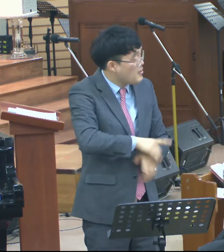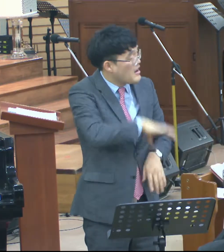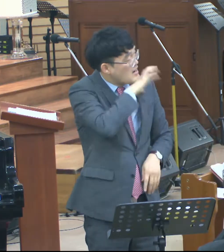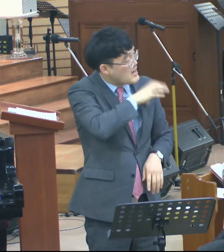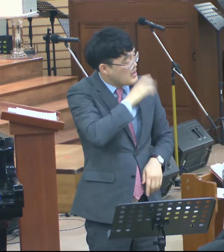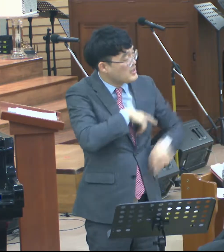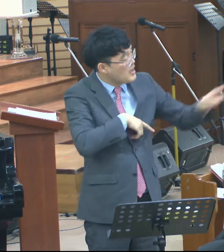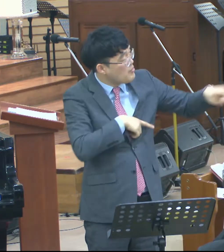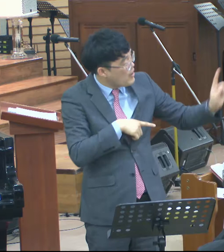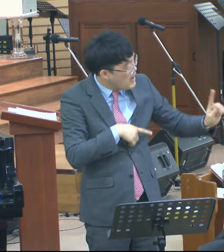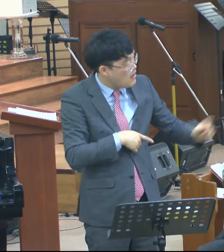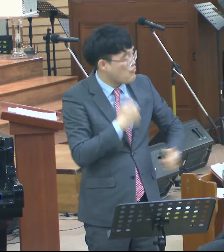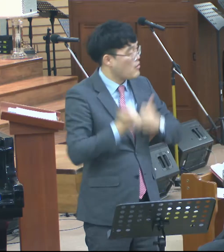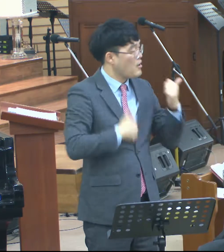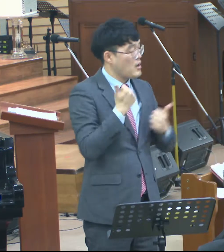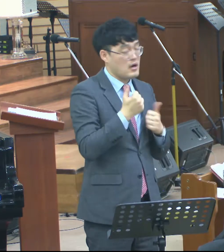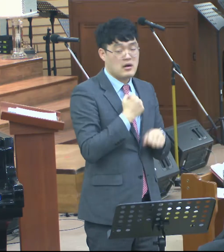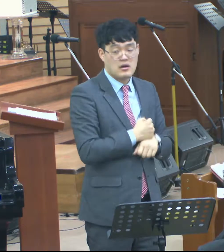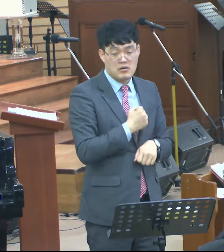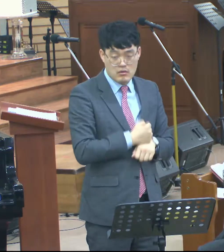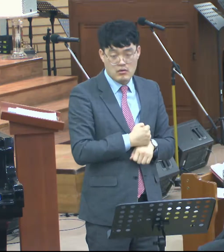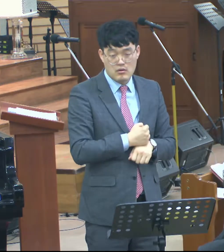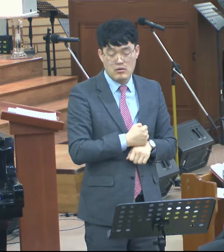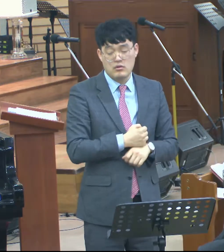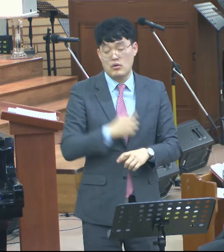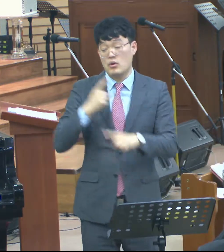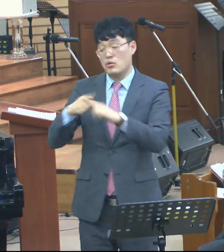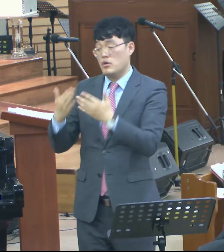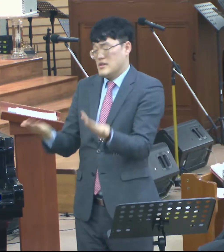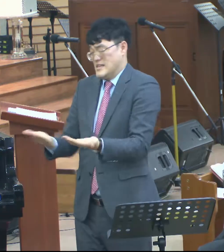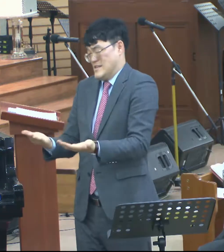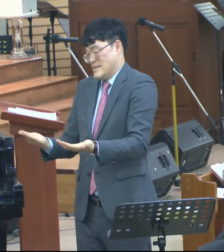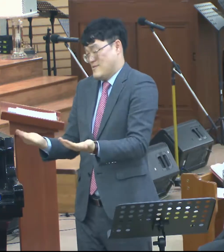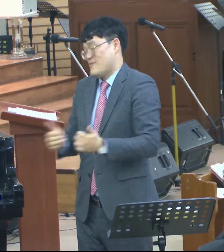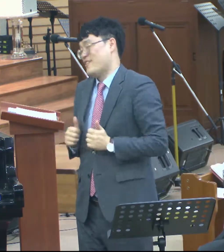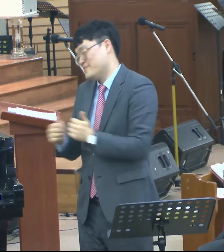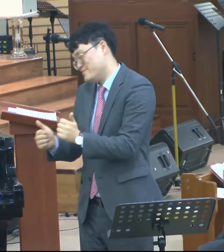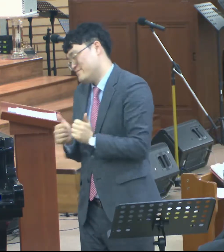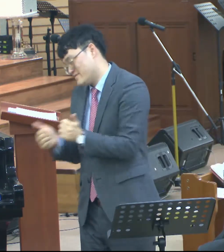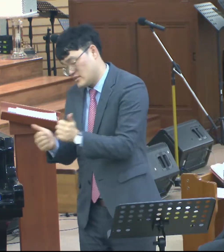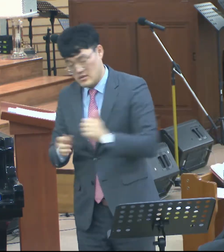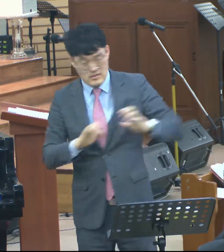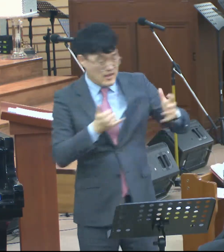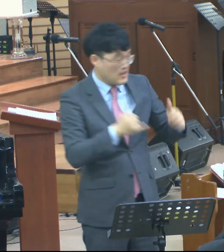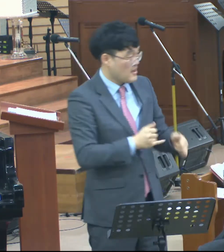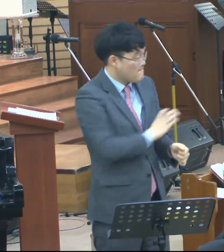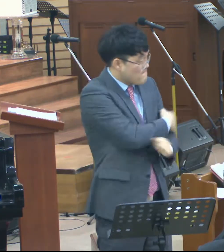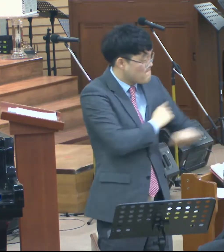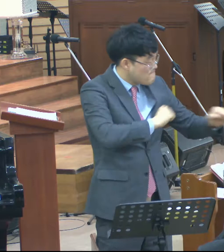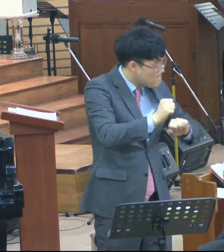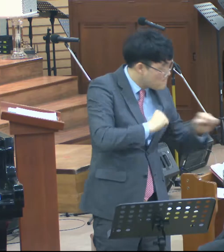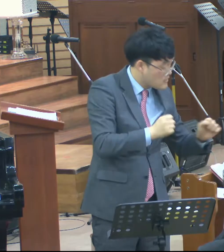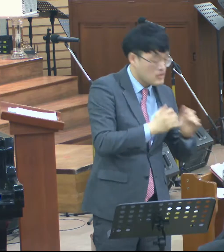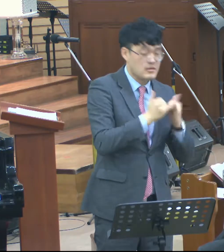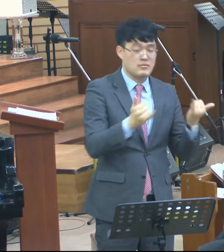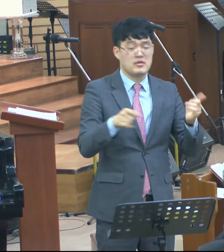하대하고, 교회에서 일 많이 해도 세상에 나가서 그렇게 행동을 하는 사람들은 신앙이 좋은 사람이